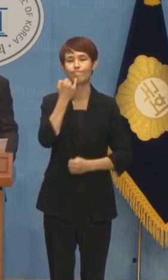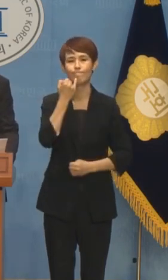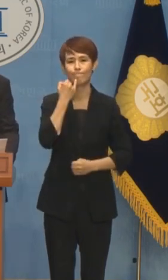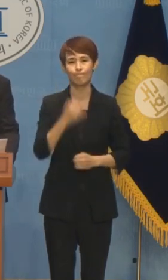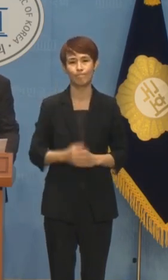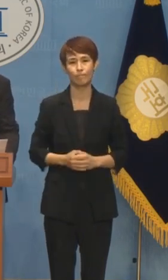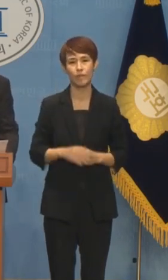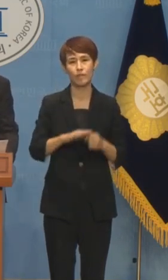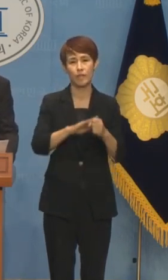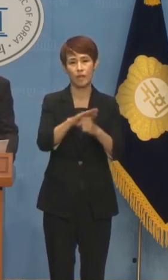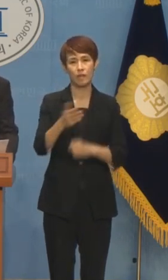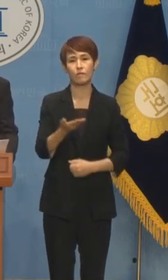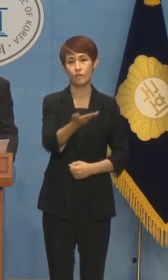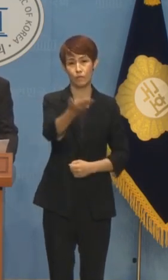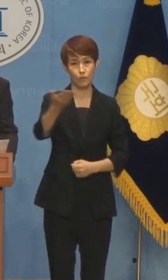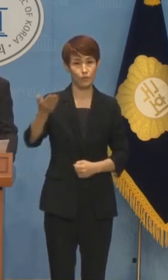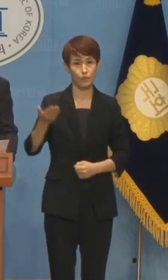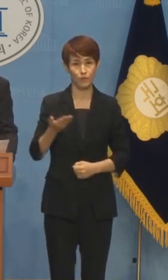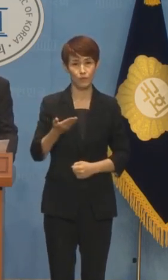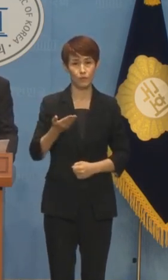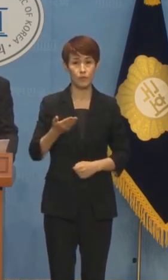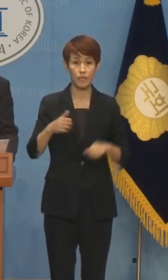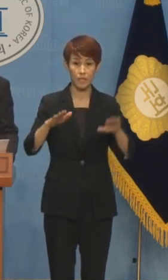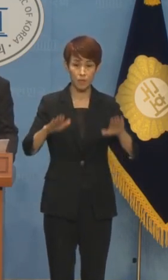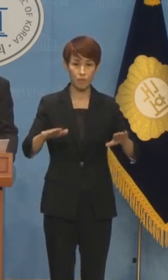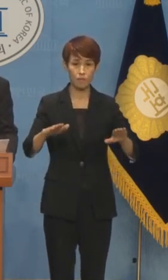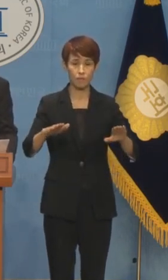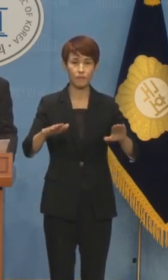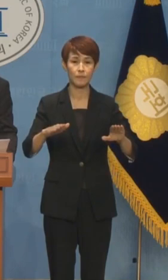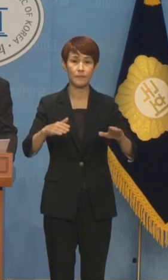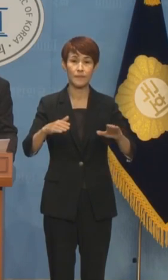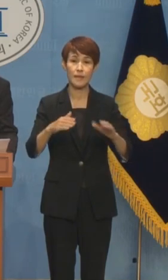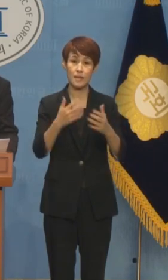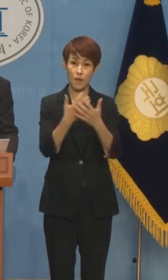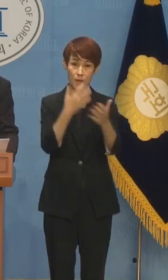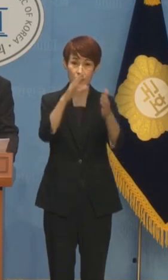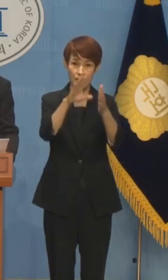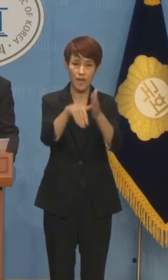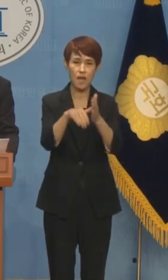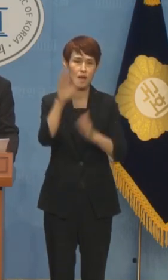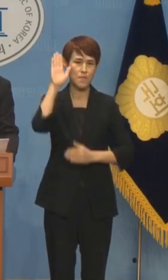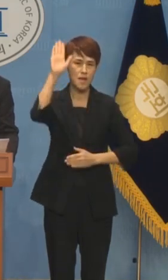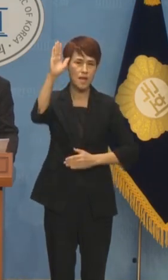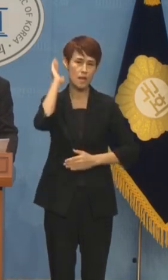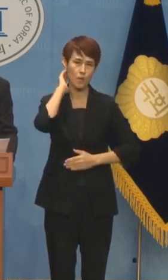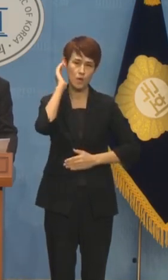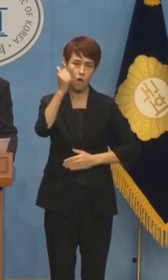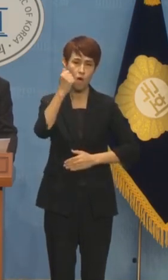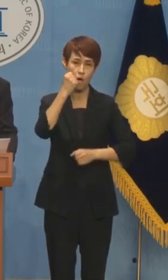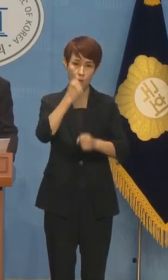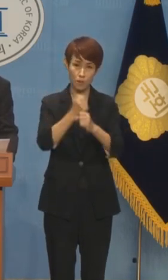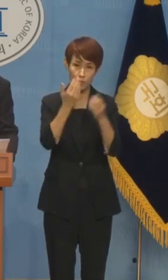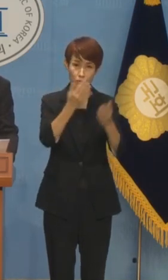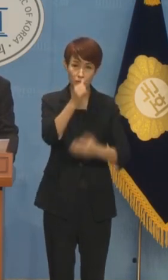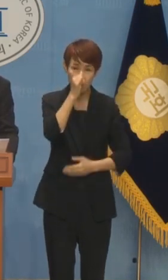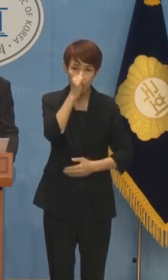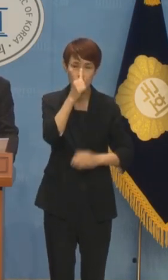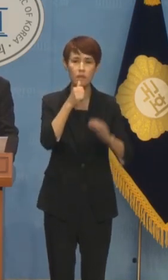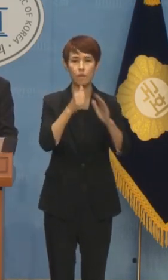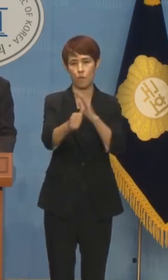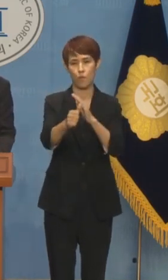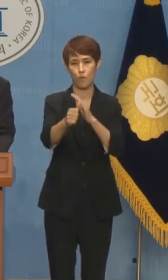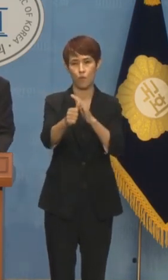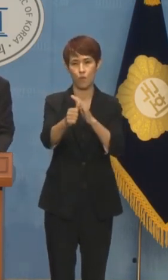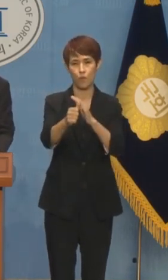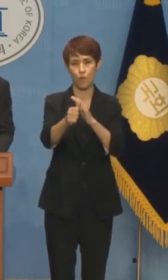사랑하는 당원 동지 여러분, 우리는 이번 전당대회를 통해 미래의 대통령을 만들 당대표, 수권정당의